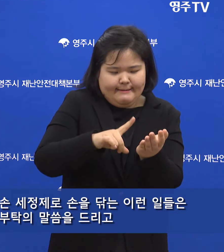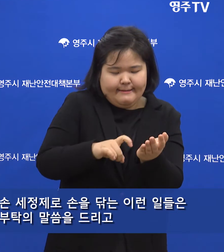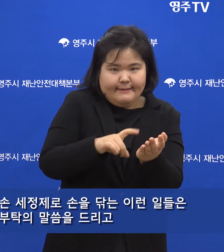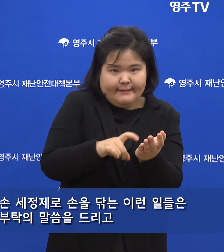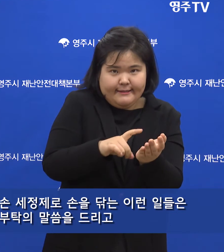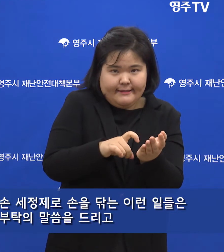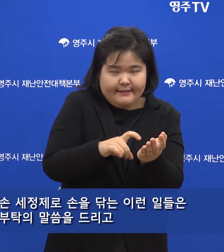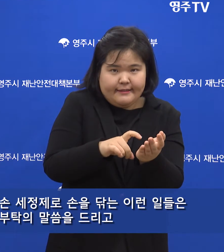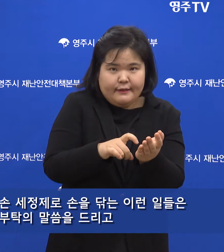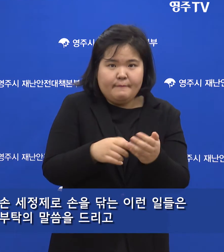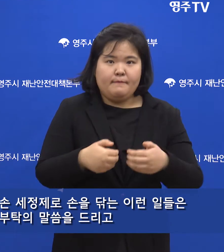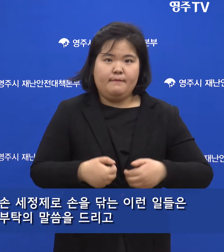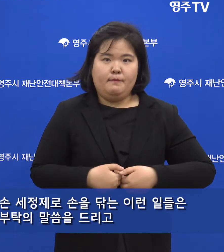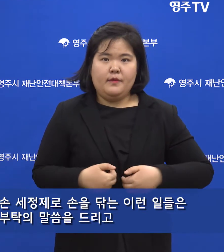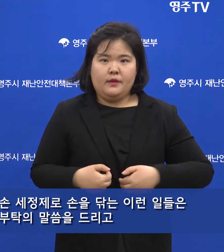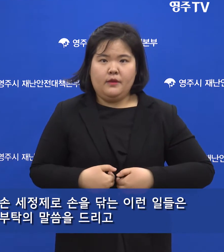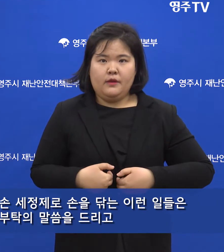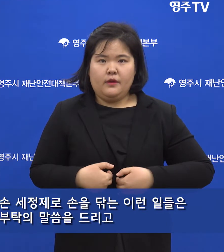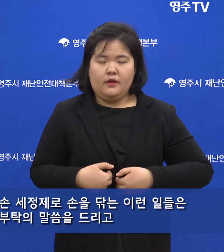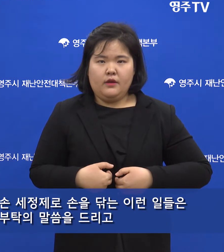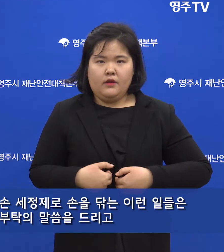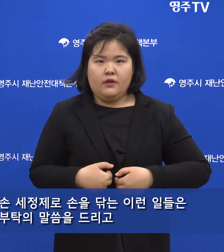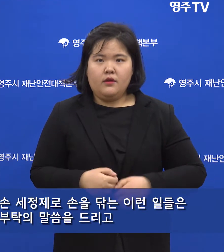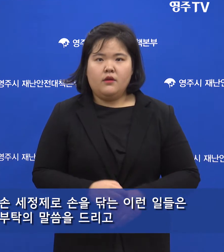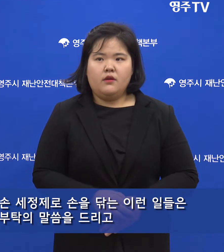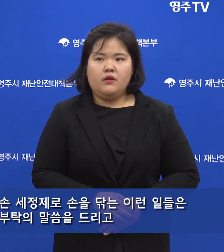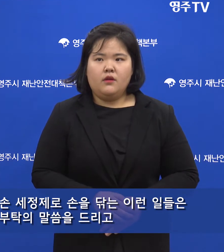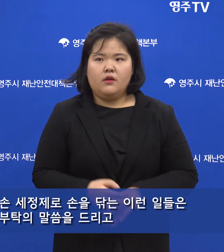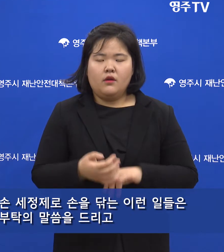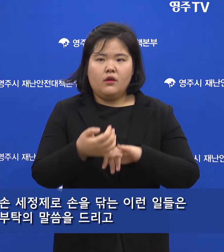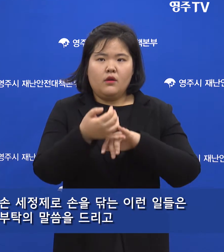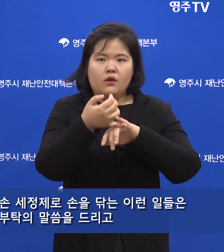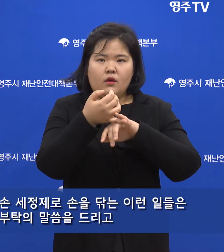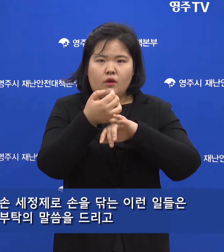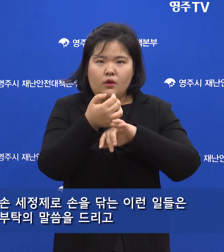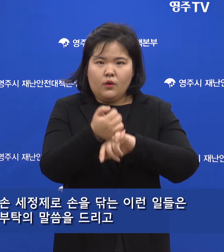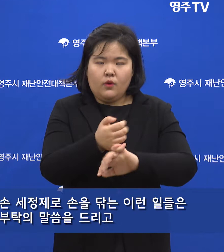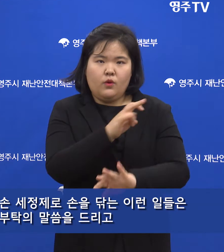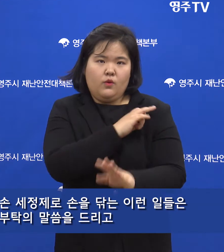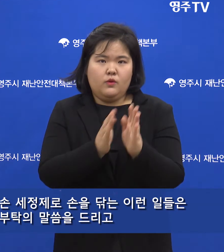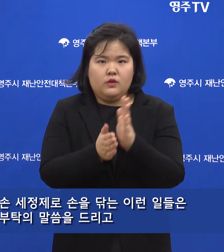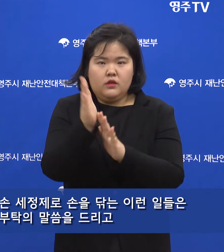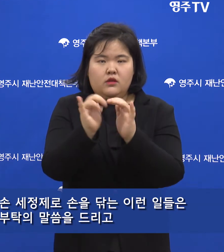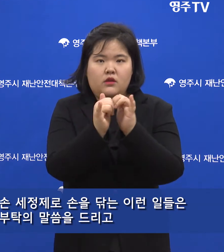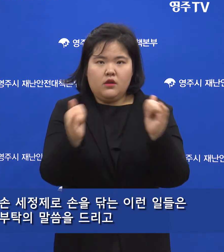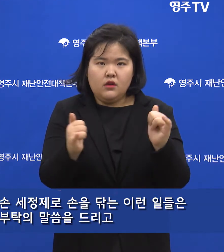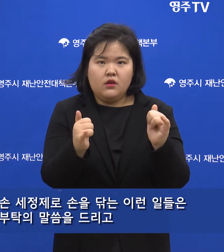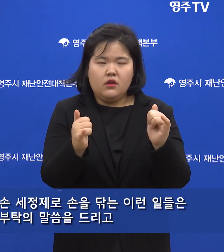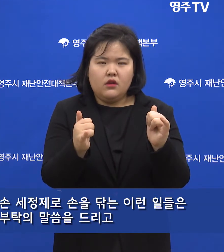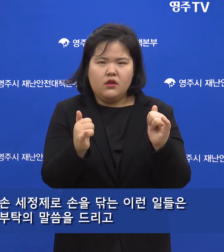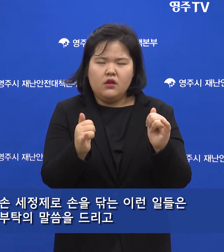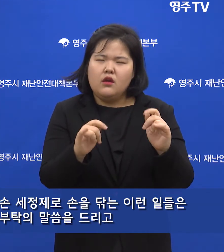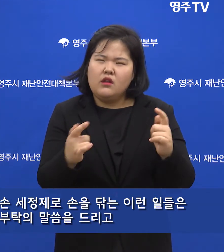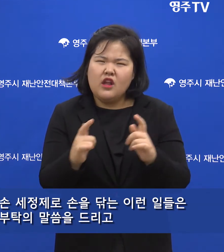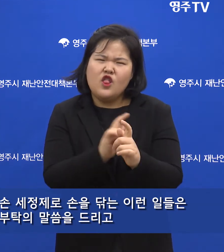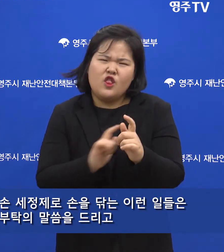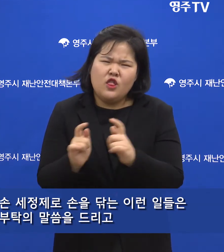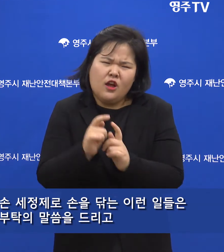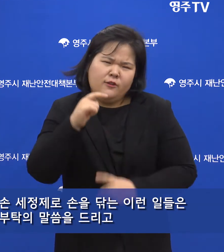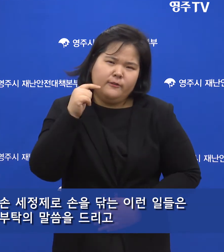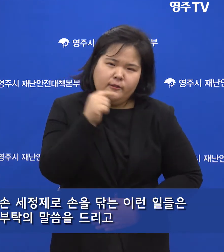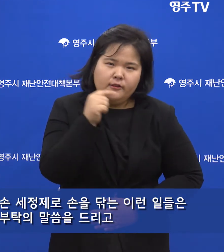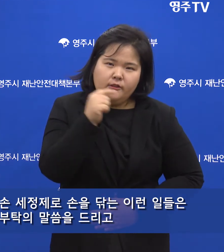손 세정제로 손을 닦는 일, 이런 일들은 시민과 마찬가지로 아주 시민보다 어떠면 좀 더